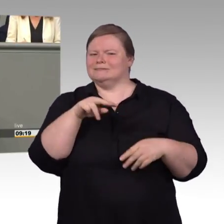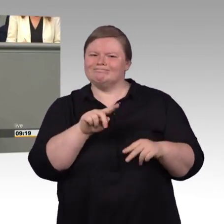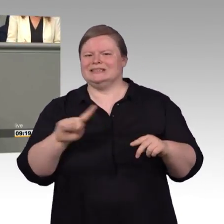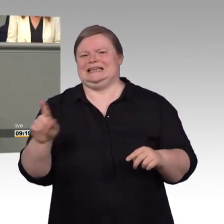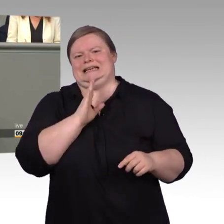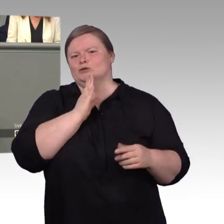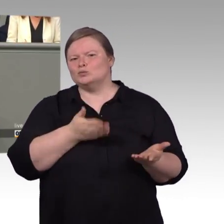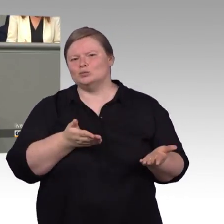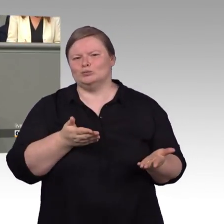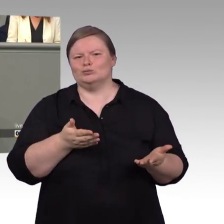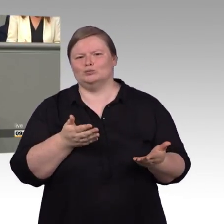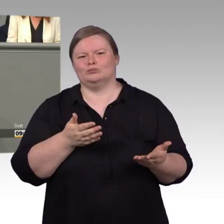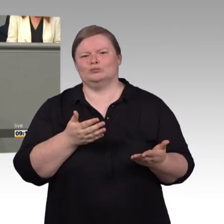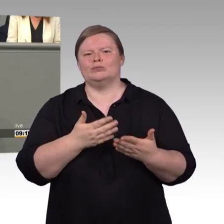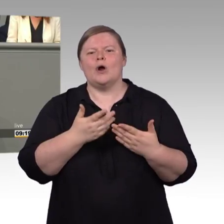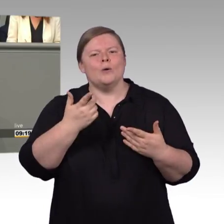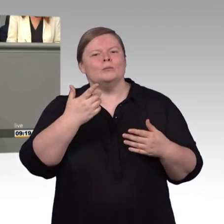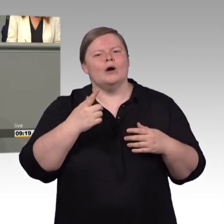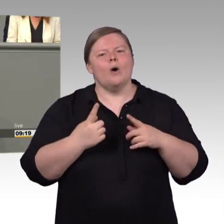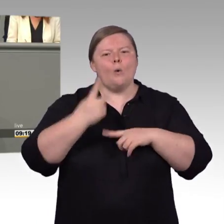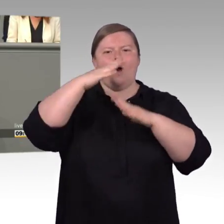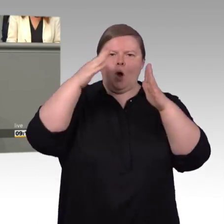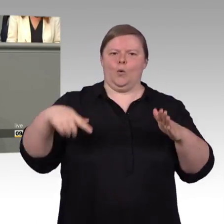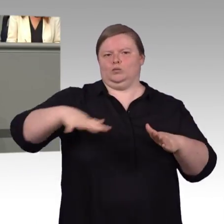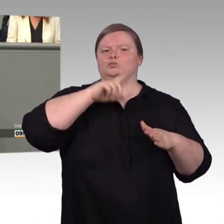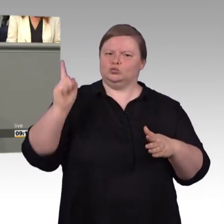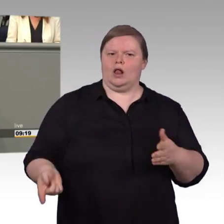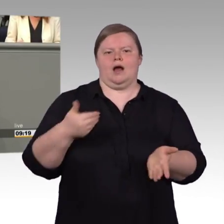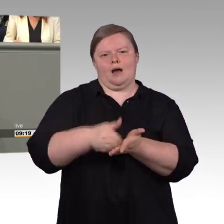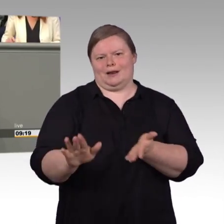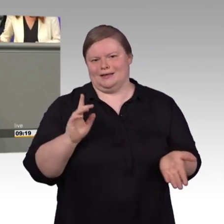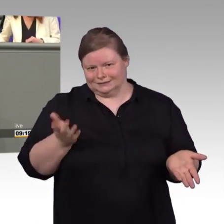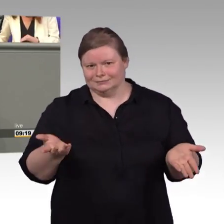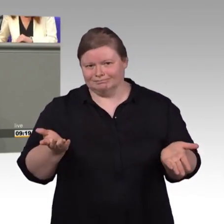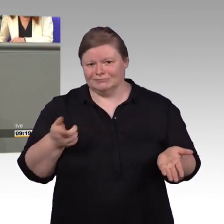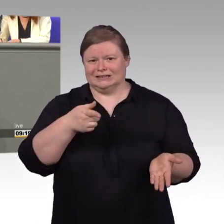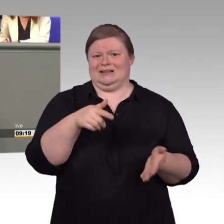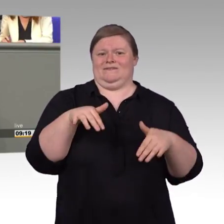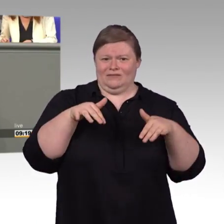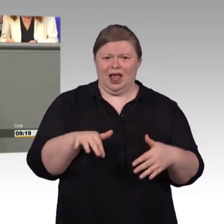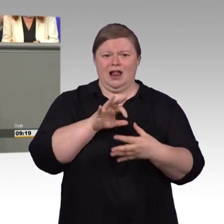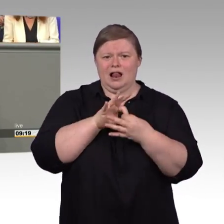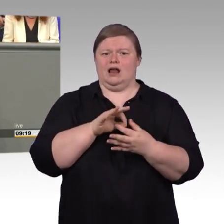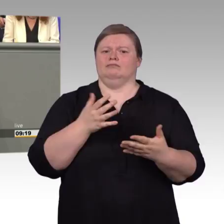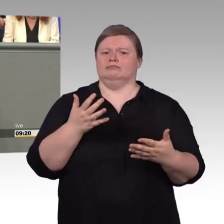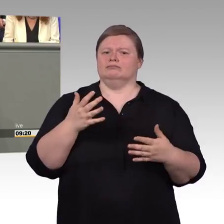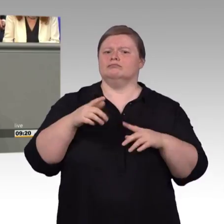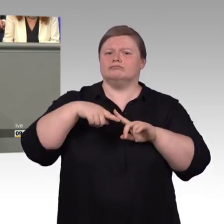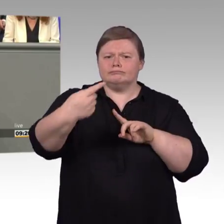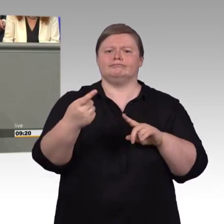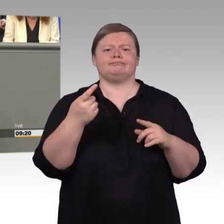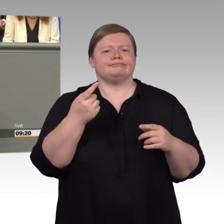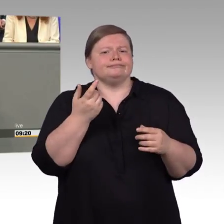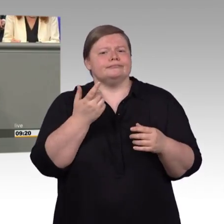zur Musterfeststellungsklage vorlegen, der zwar auf dem Entwurf des Bundesministeriums beruht, aber die erwähnten